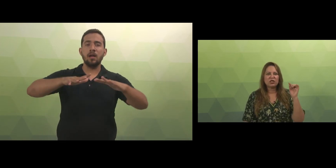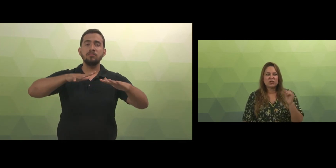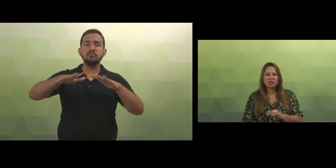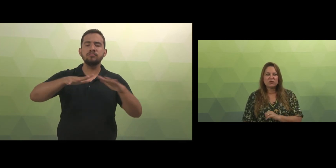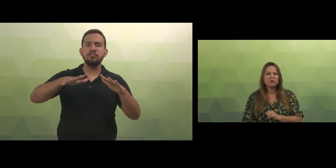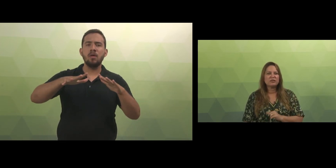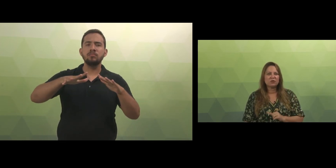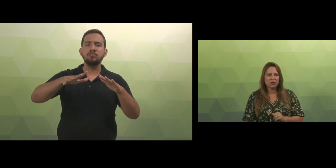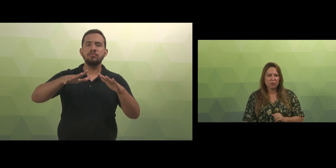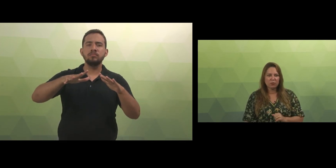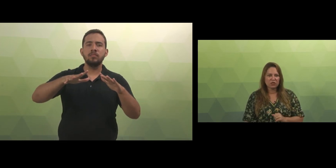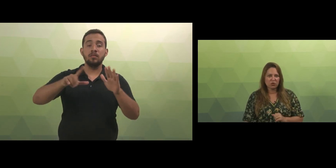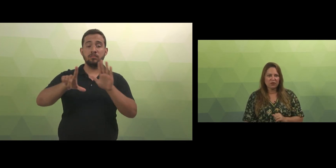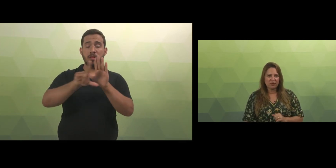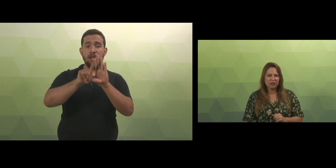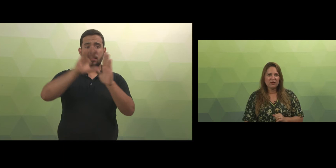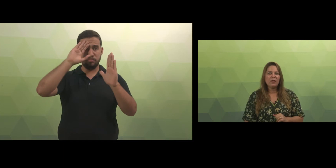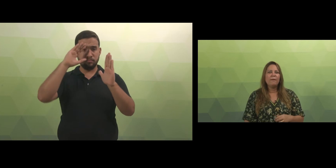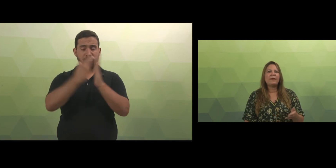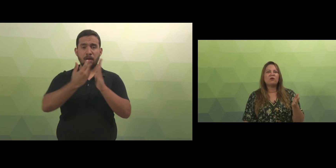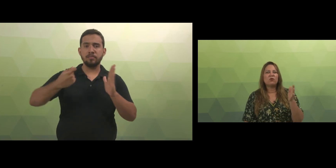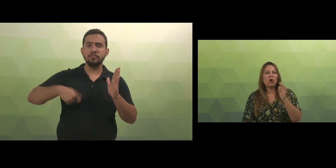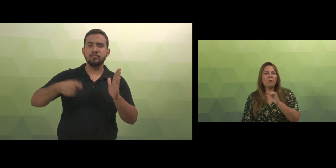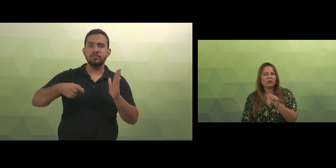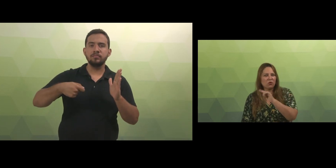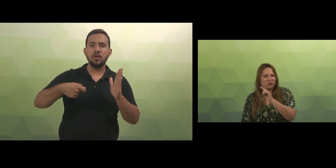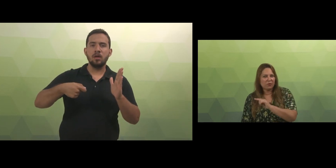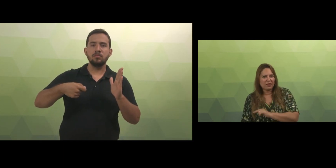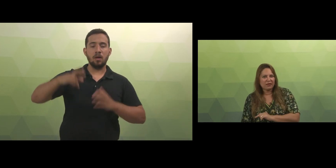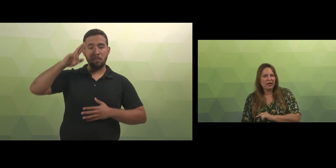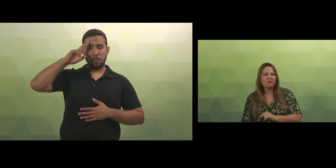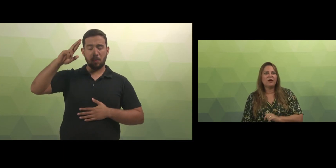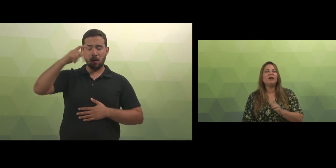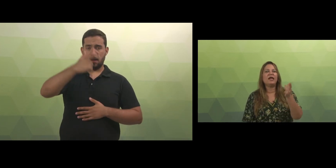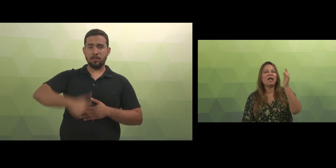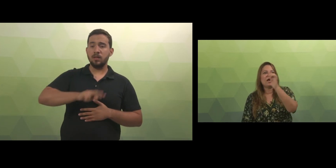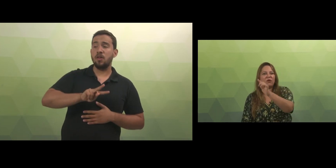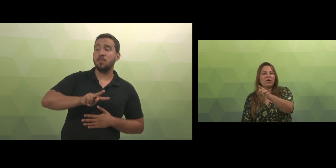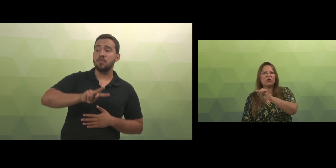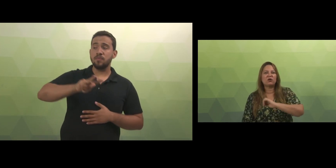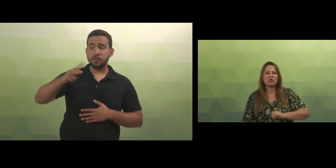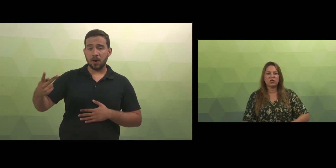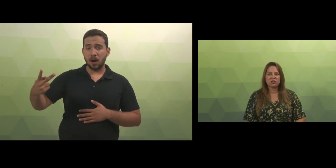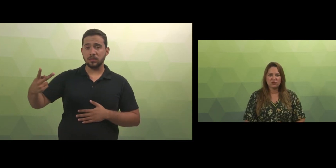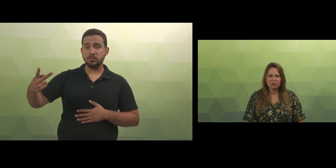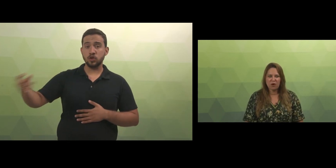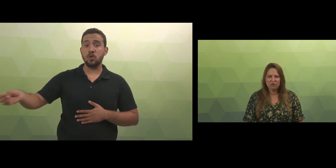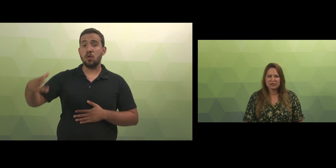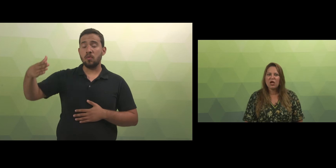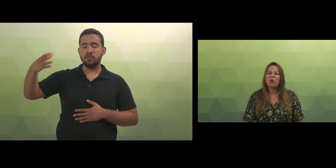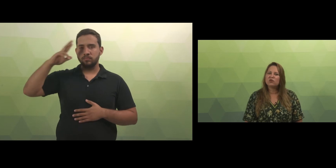mediante o registro de uma escritura pública de compra e venda para o nome do novo proprietário, né, lá no cartório de registro